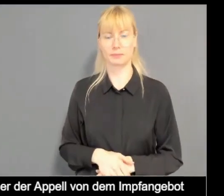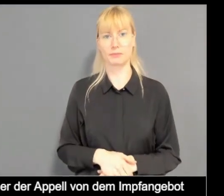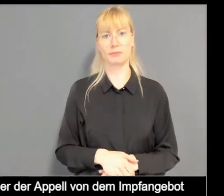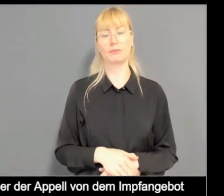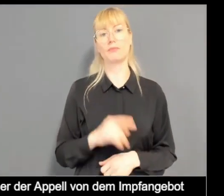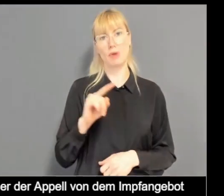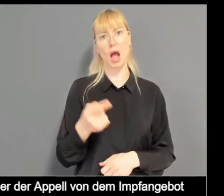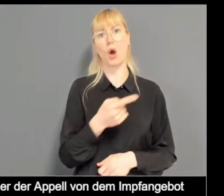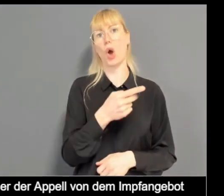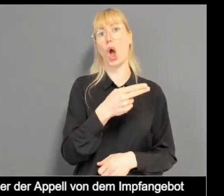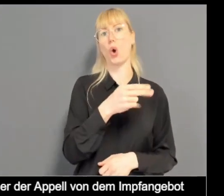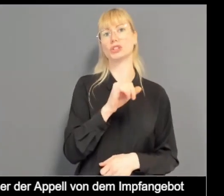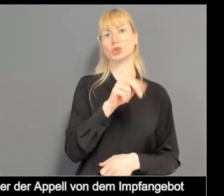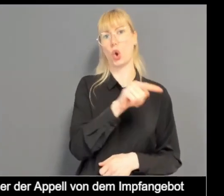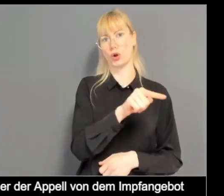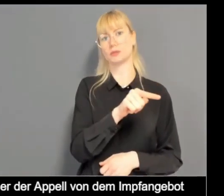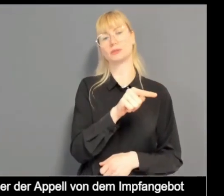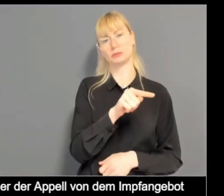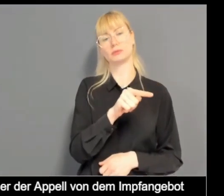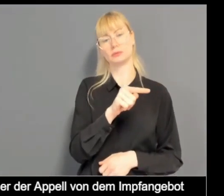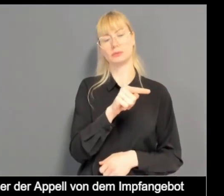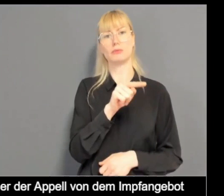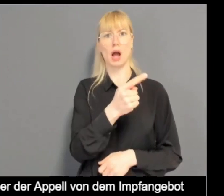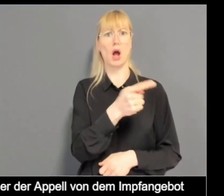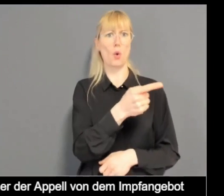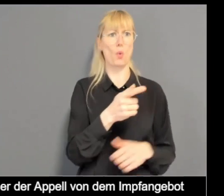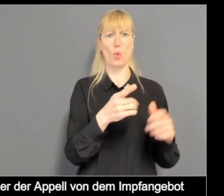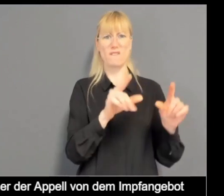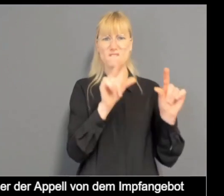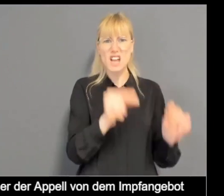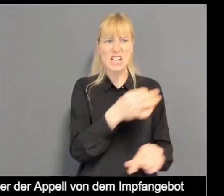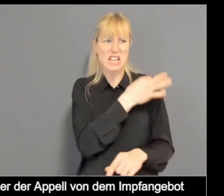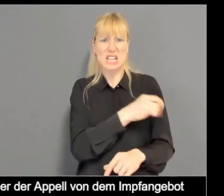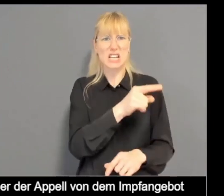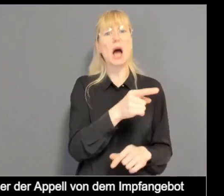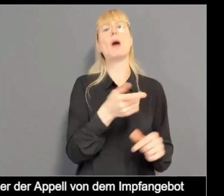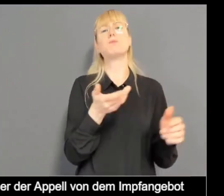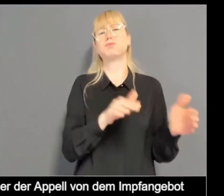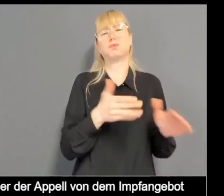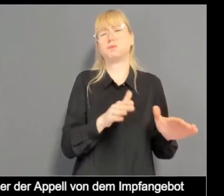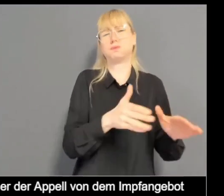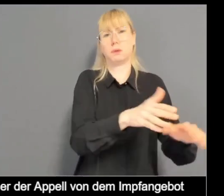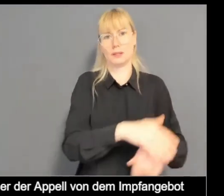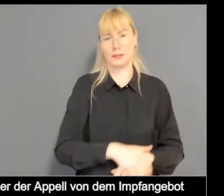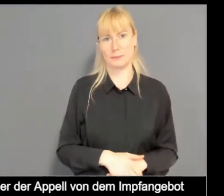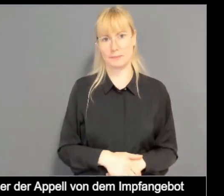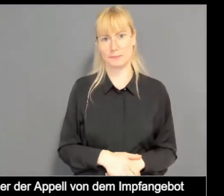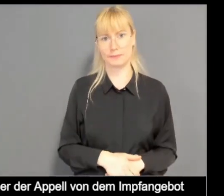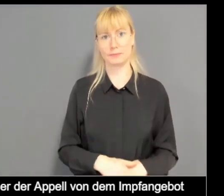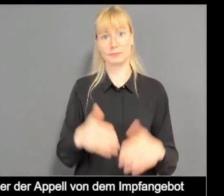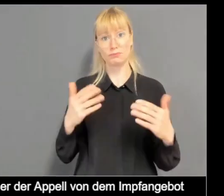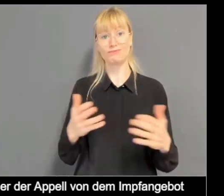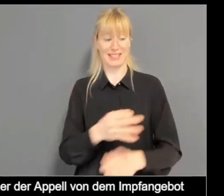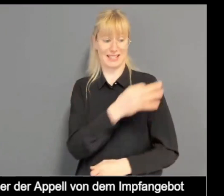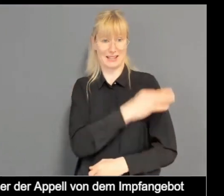Hongkong, 60% geimpft, 30% geboostert, 7-fach höhere Todeszahlen aufgrund von Omikron. Überall 100% Omikron.